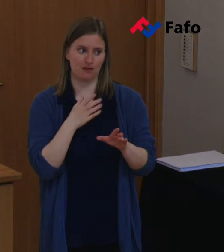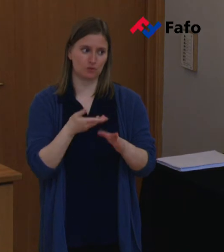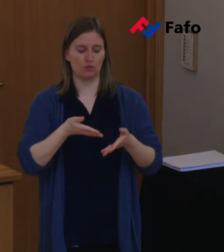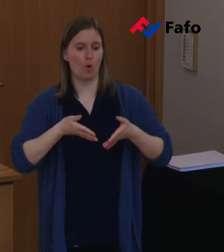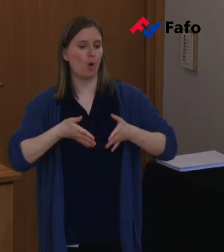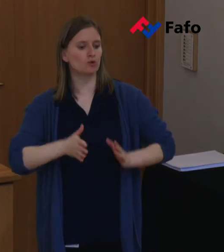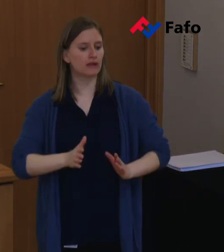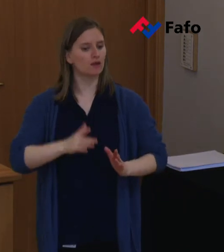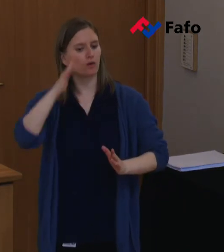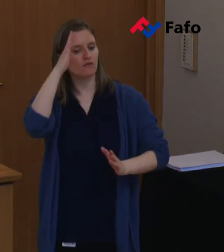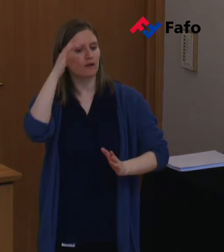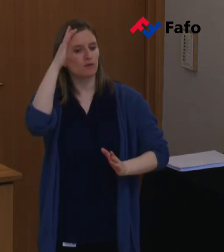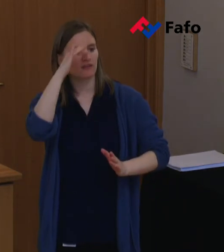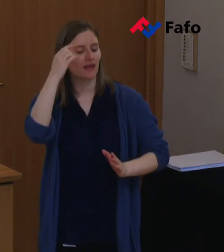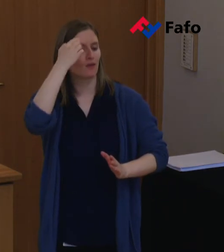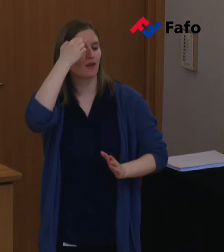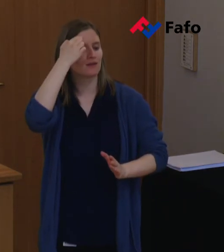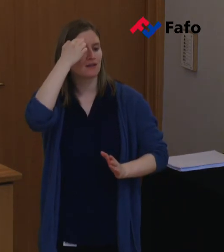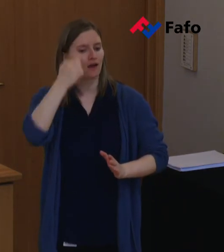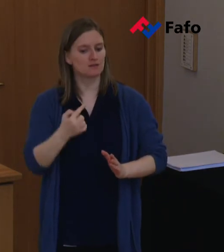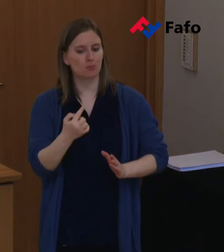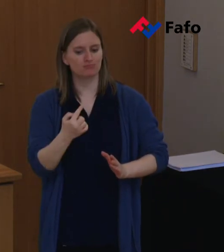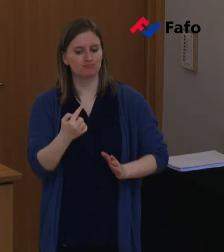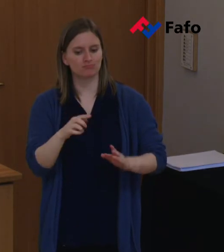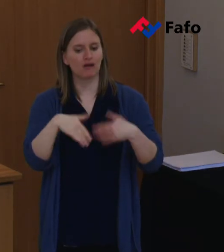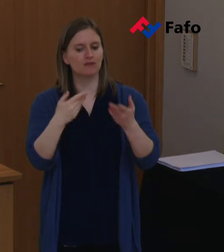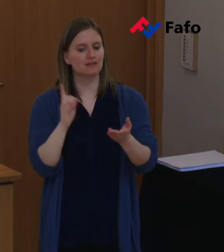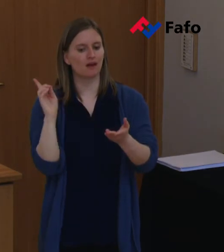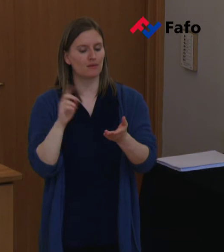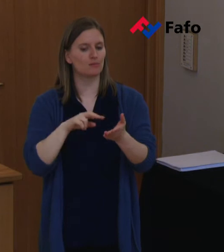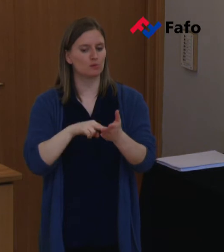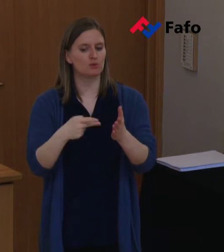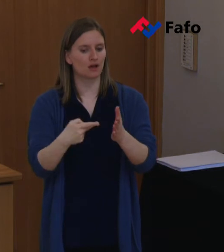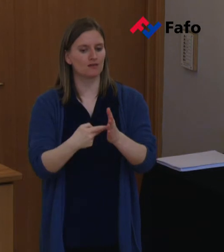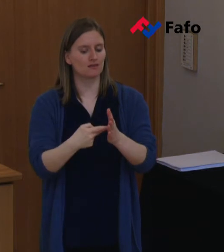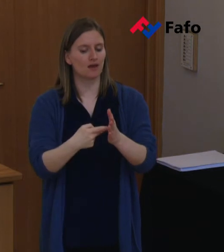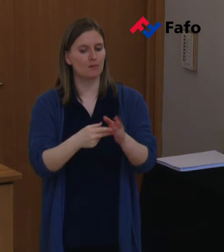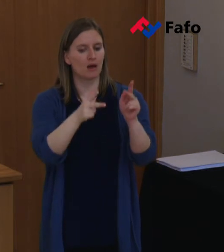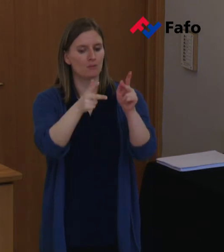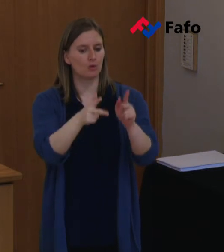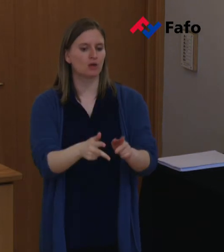holdningen og filosofien og tenkningen, og som illustrert her med prosjektene med